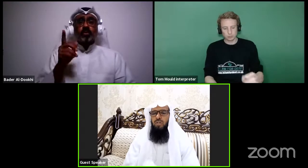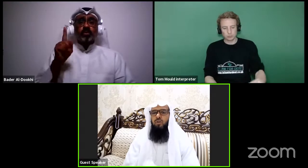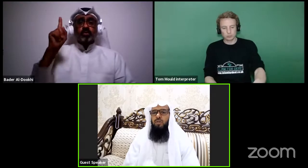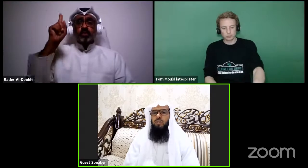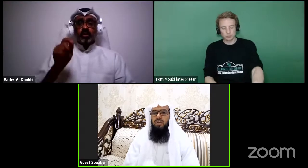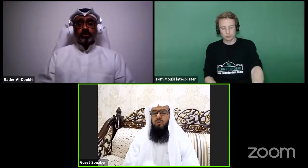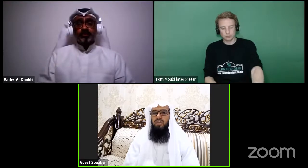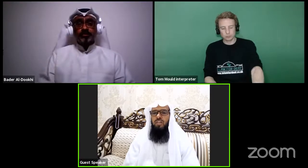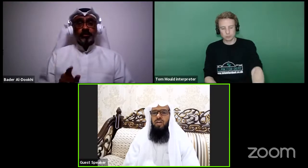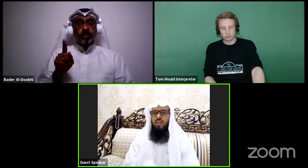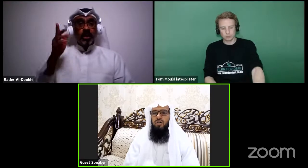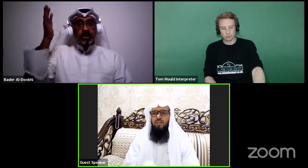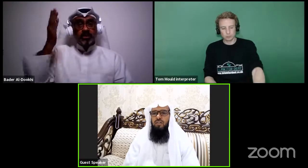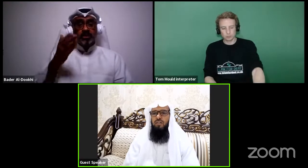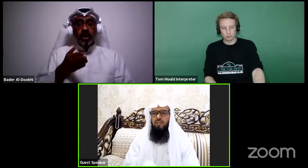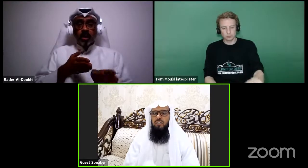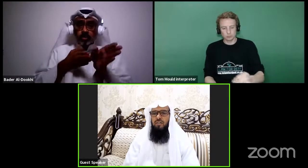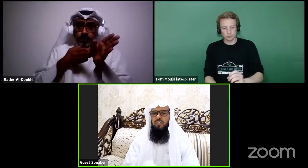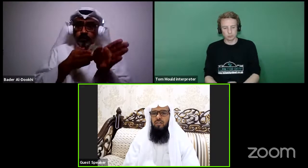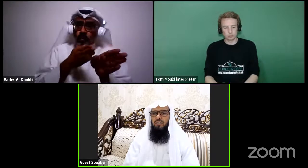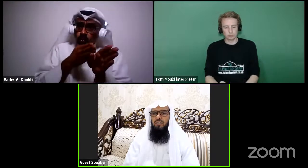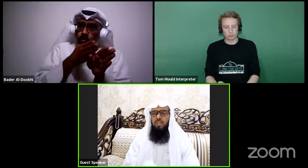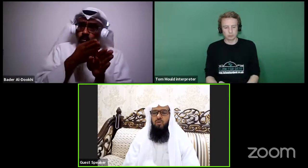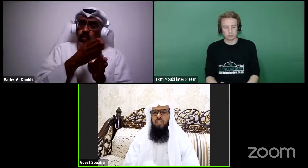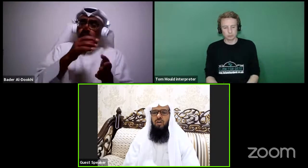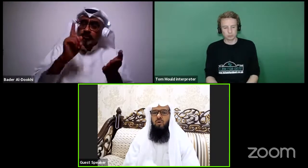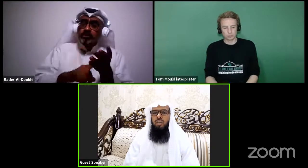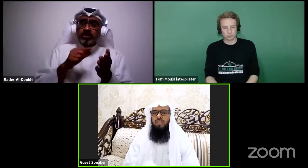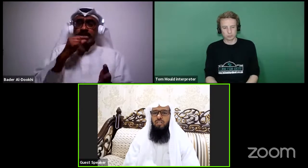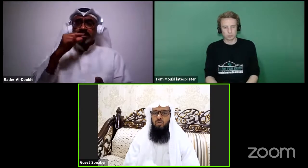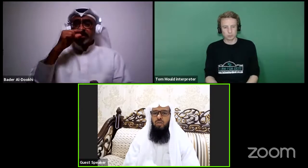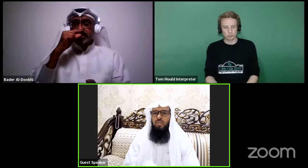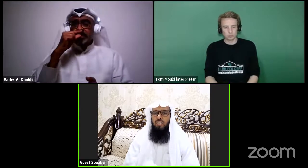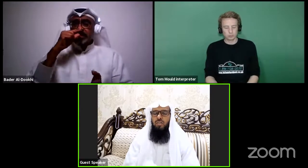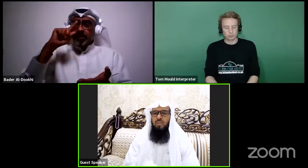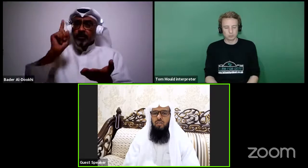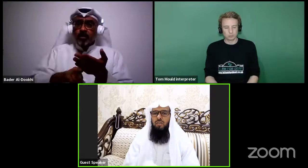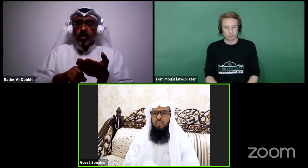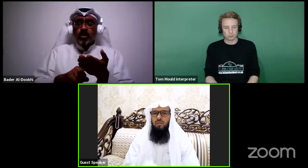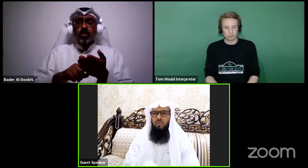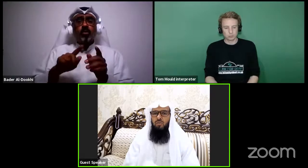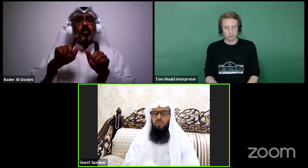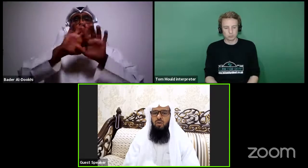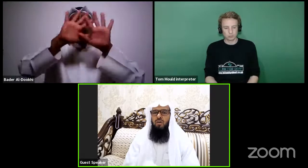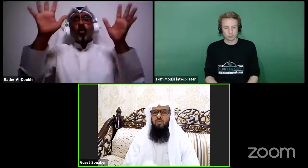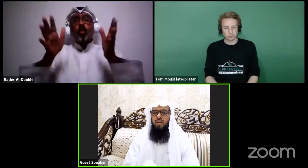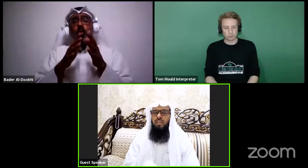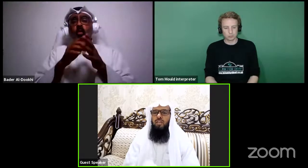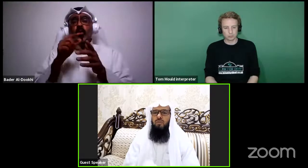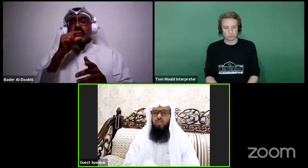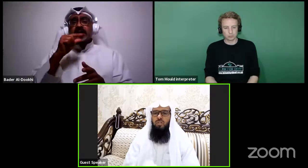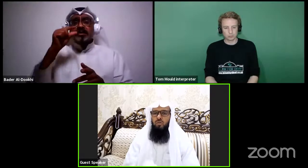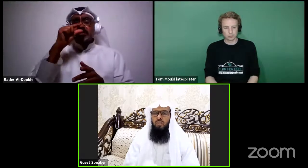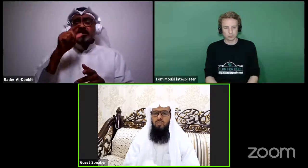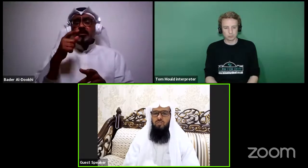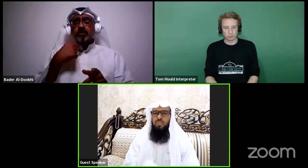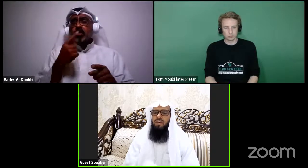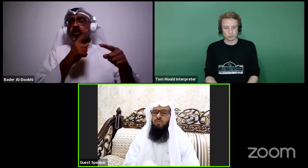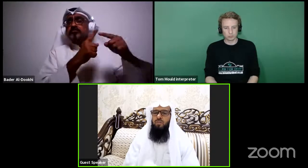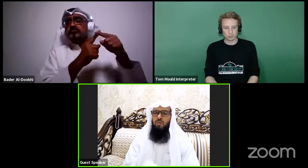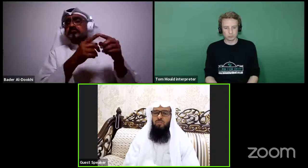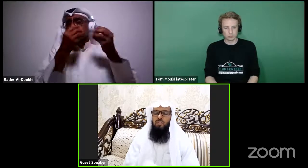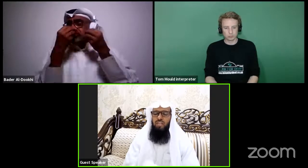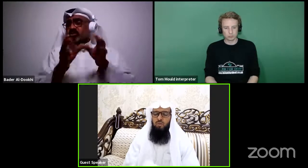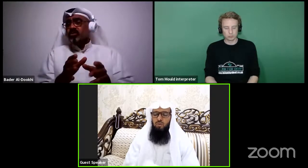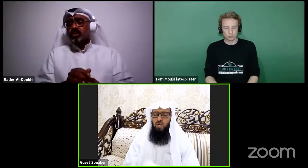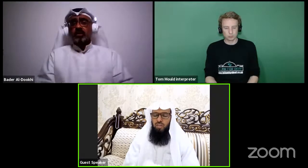أرسله الله بالهدى ودين الحق ليظهره على الدين كله ولو كره المشركون.